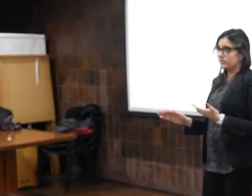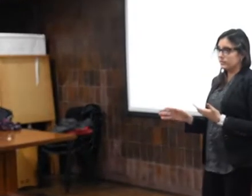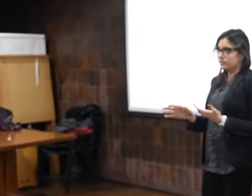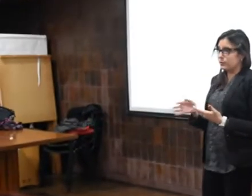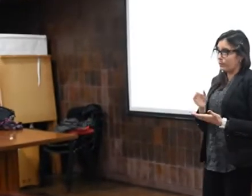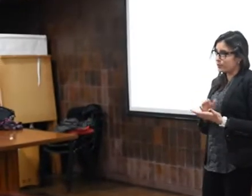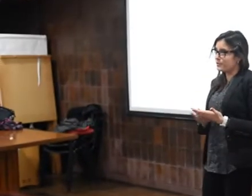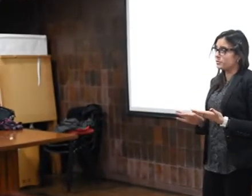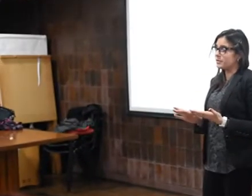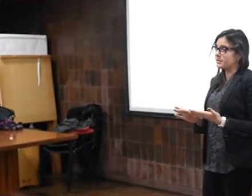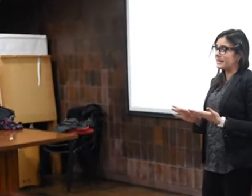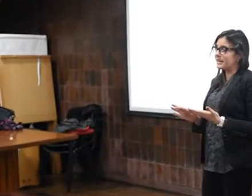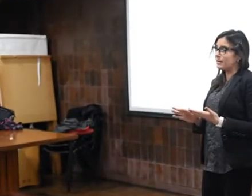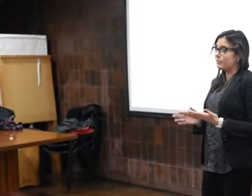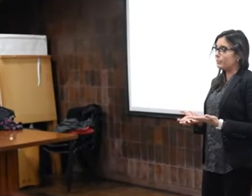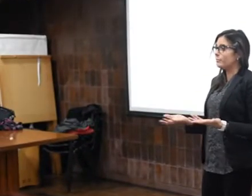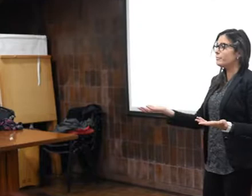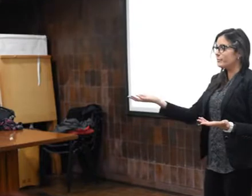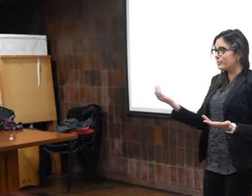vamos